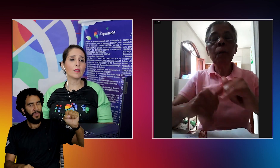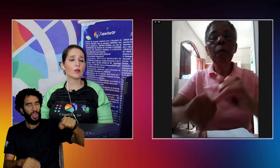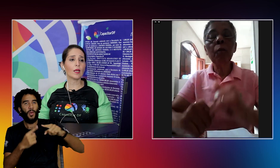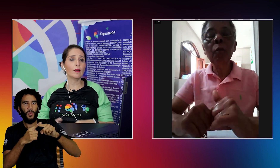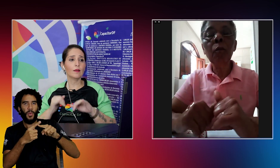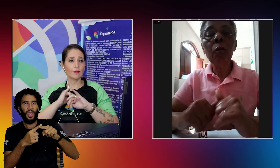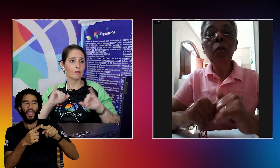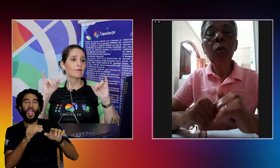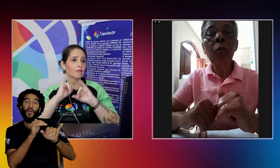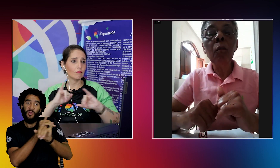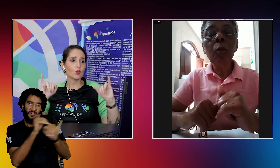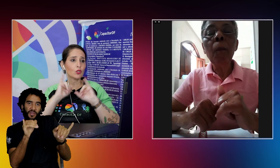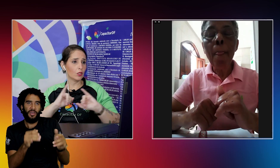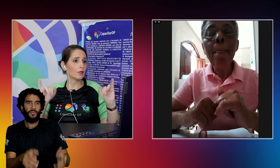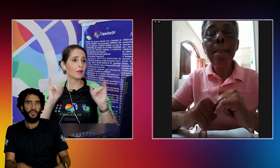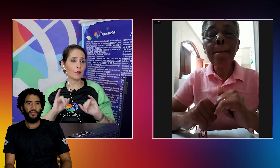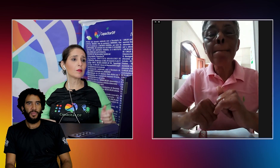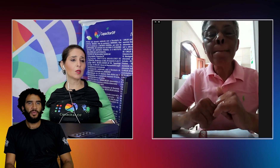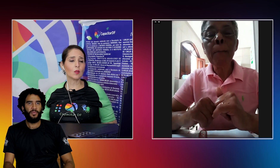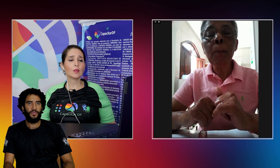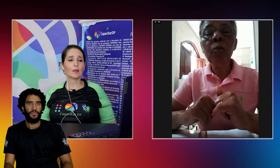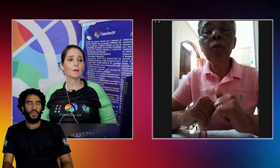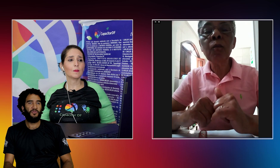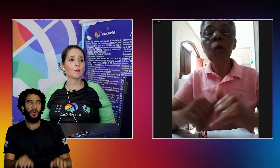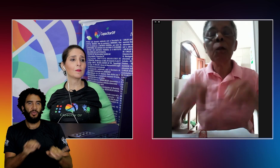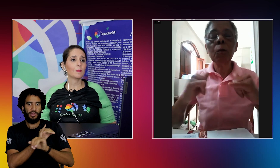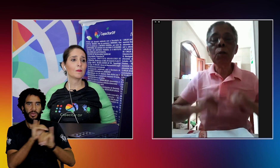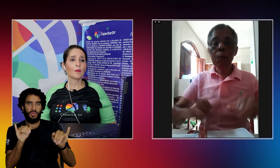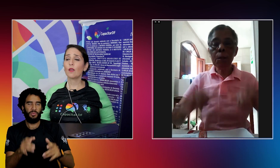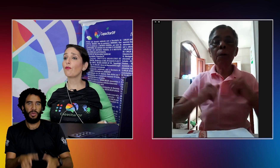um aviso, né? Notícia, a mesma coisa.